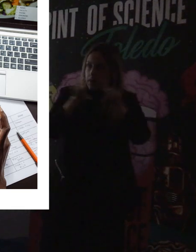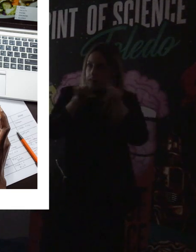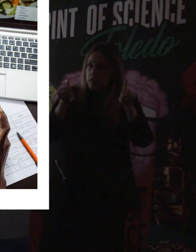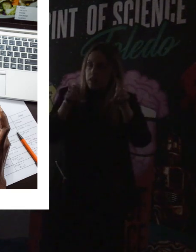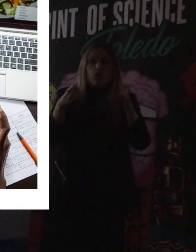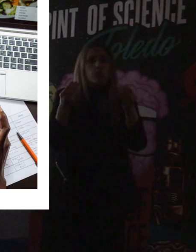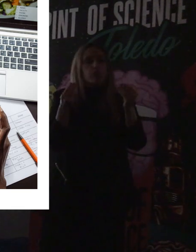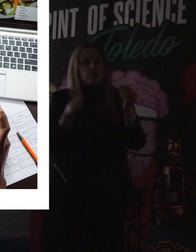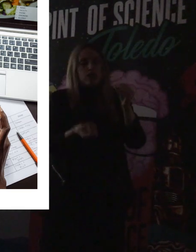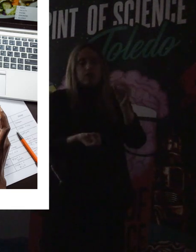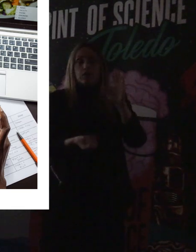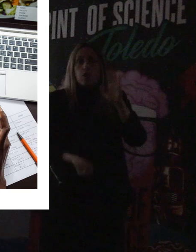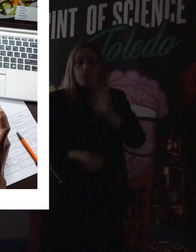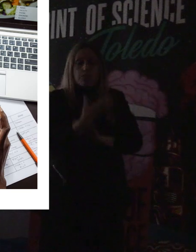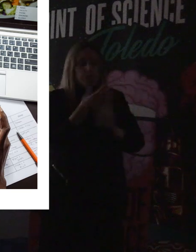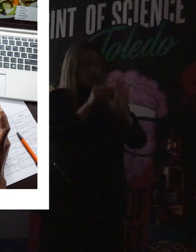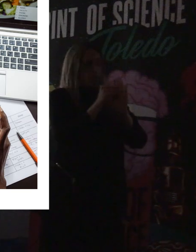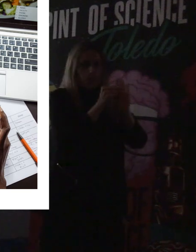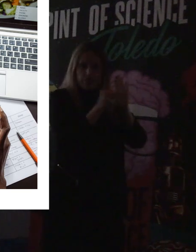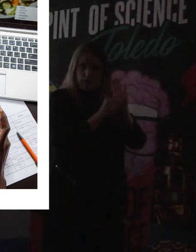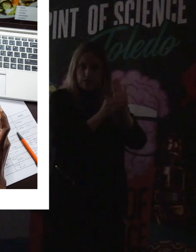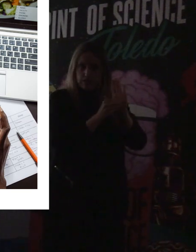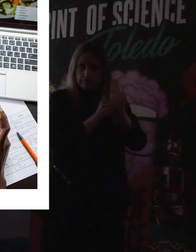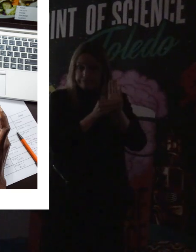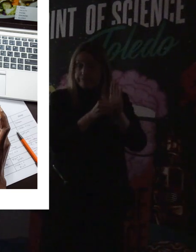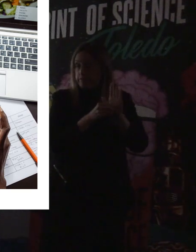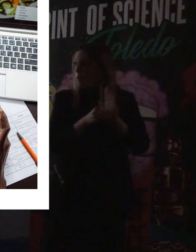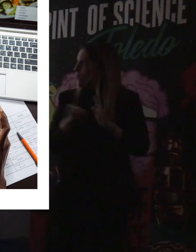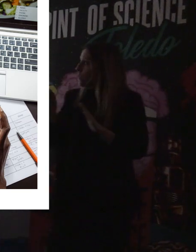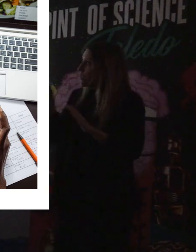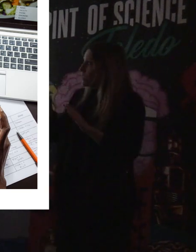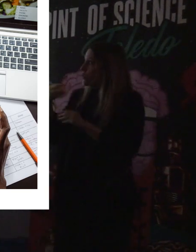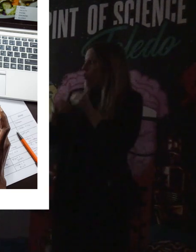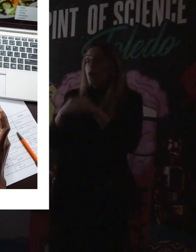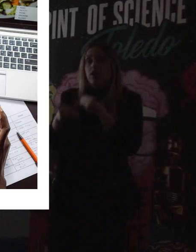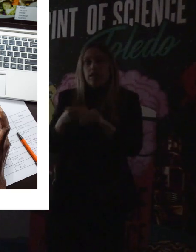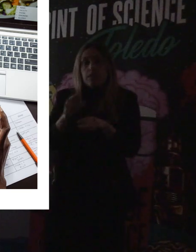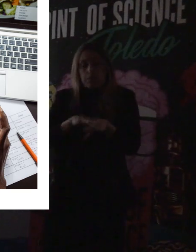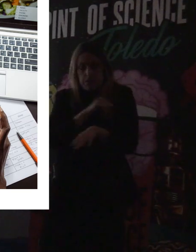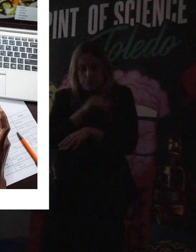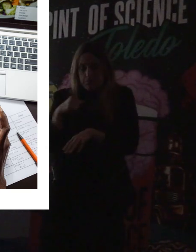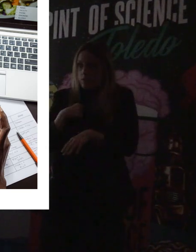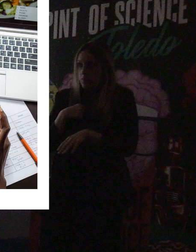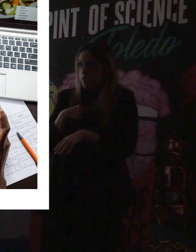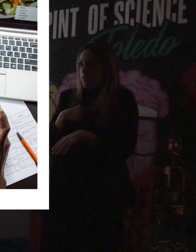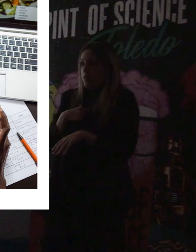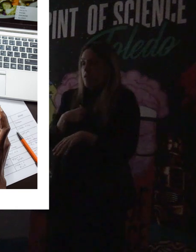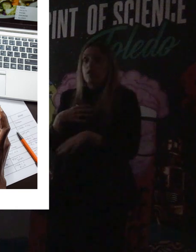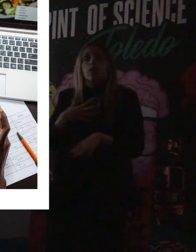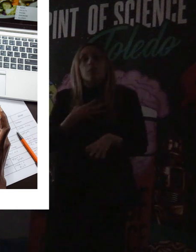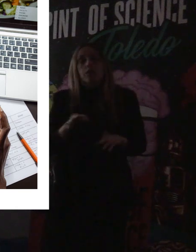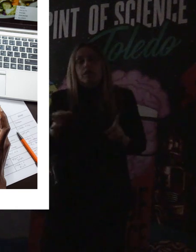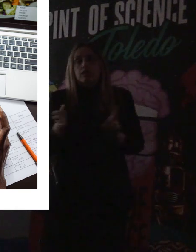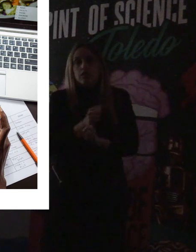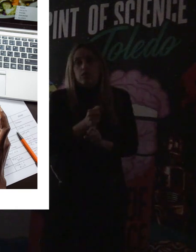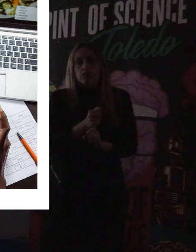muchísimas publicaciones, uno de los superguros. Y esta es que hace él para él mismo. Y se puede encontrar en